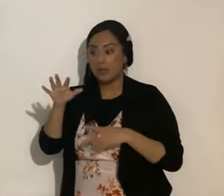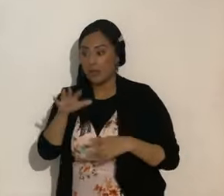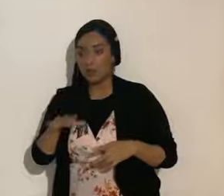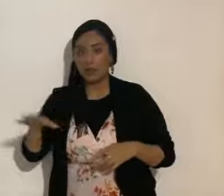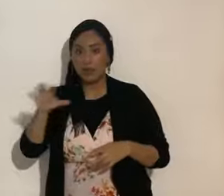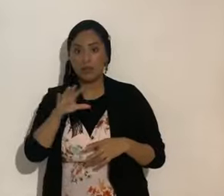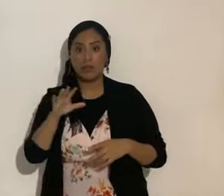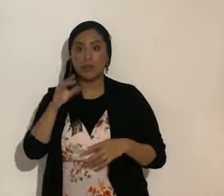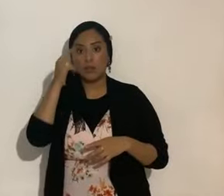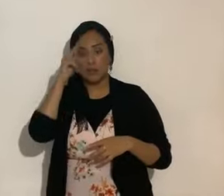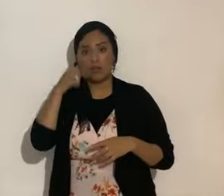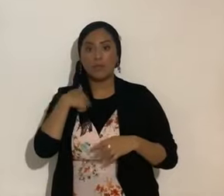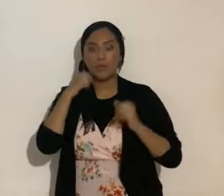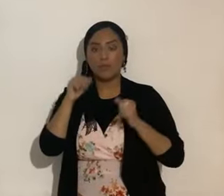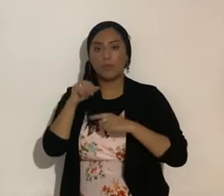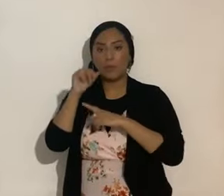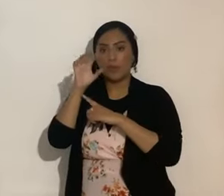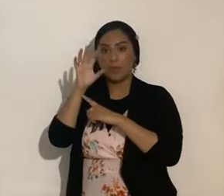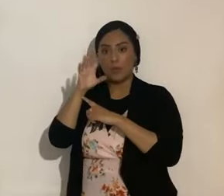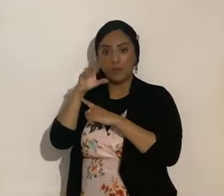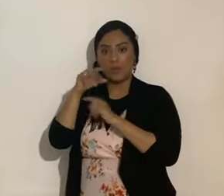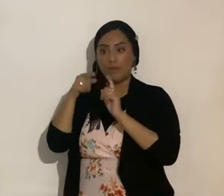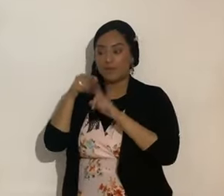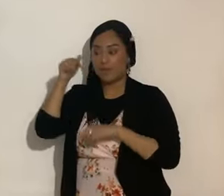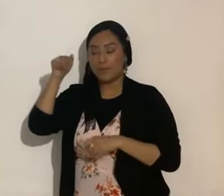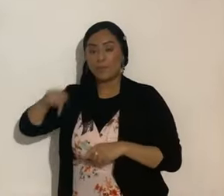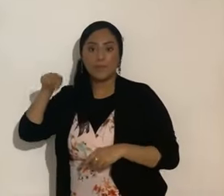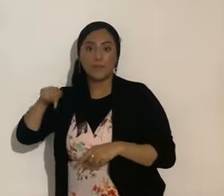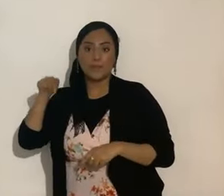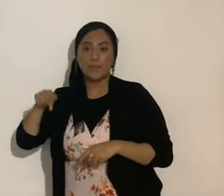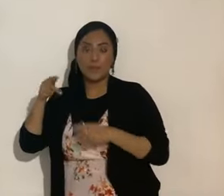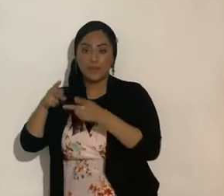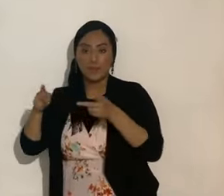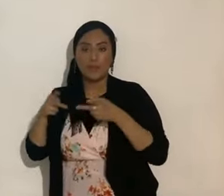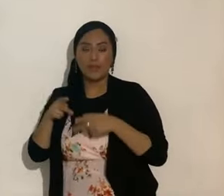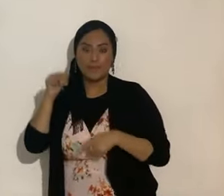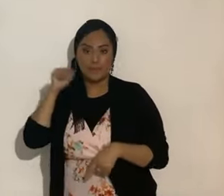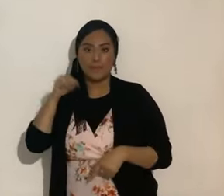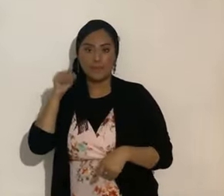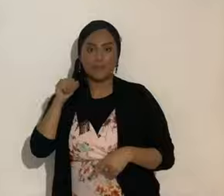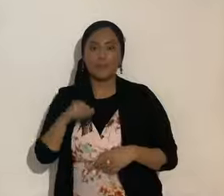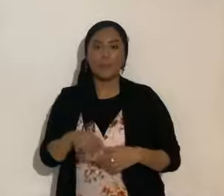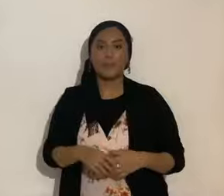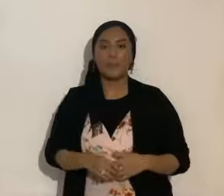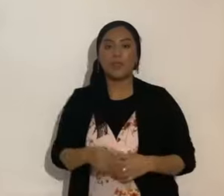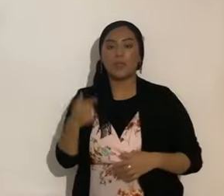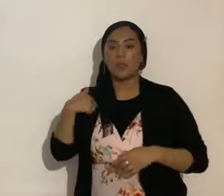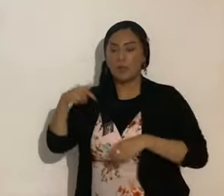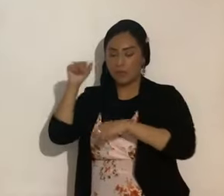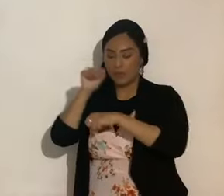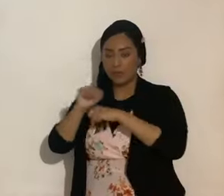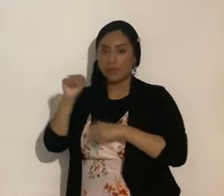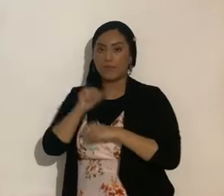¿sí? Para que podamos transmitir desde ahí, ¿de acuerdo? ¿Sí? Bueno, entonces, la idea es, estamos trabajando,